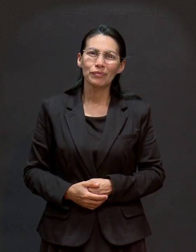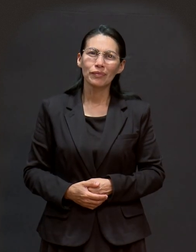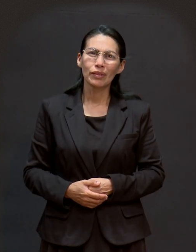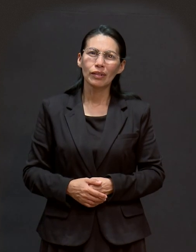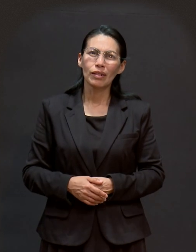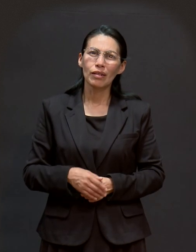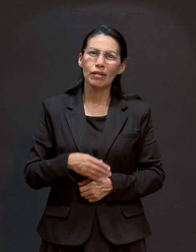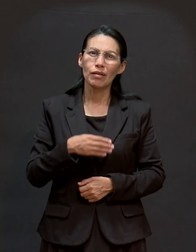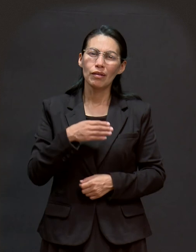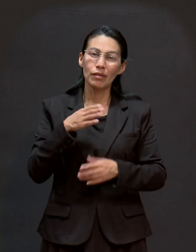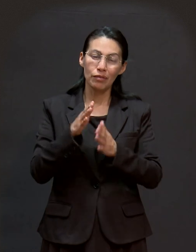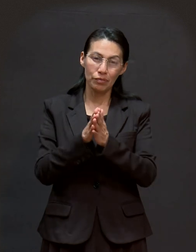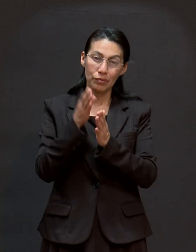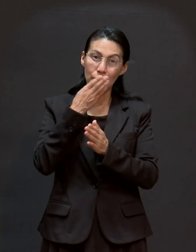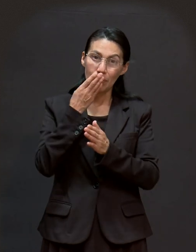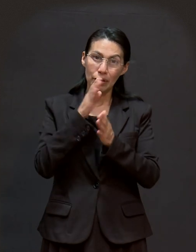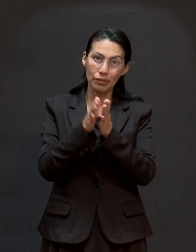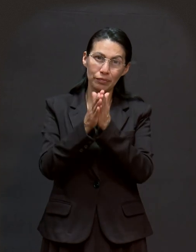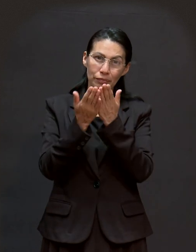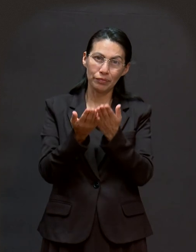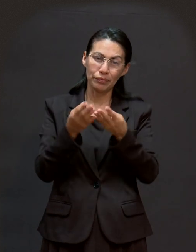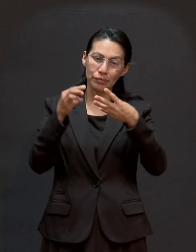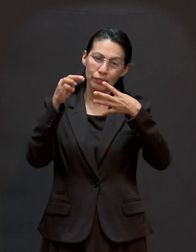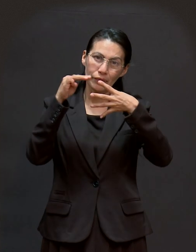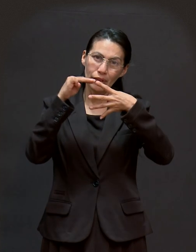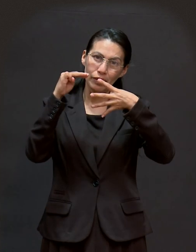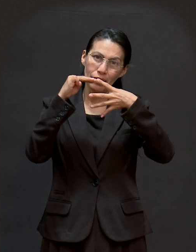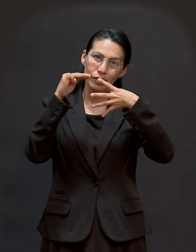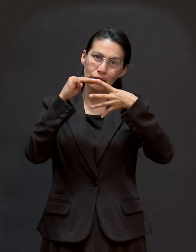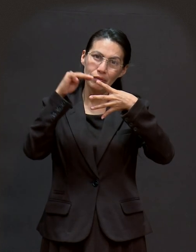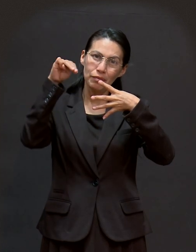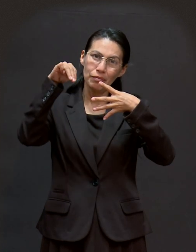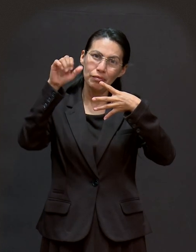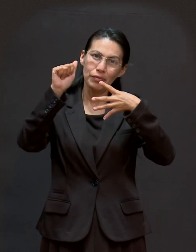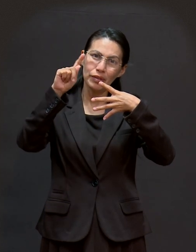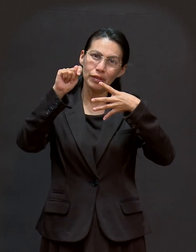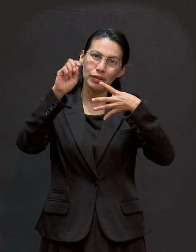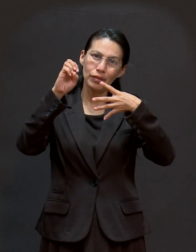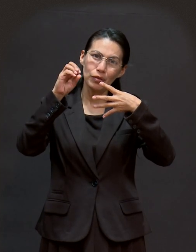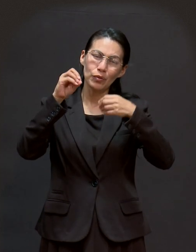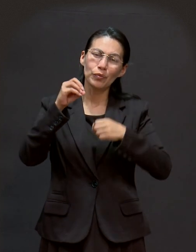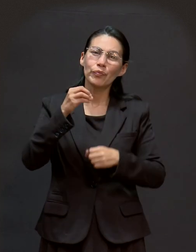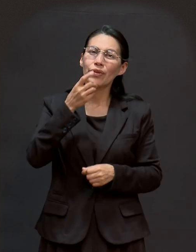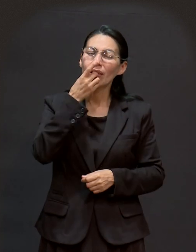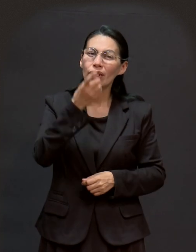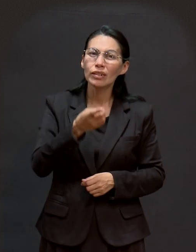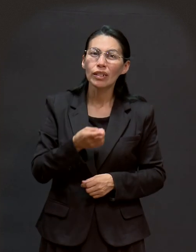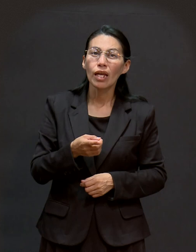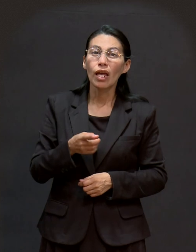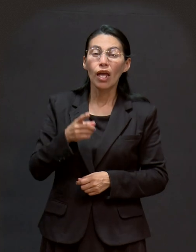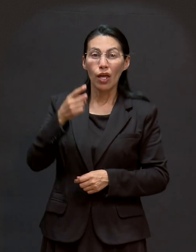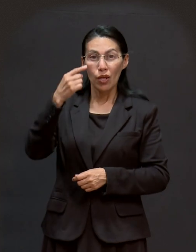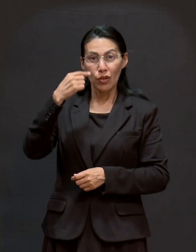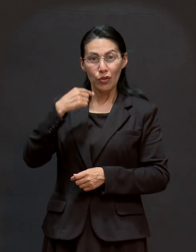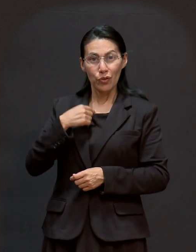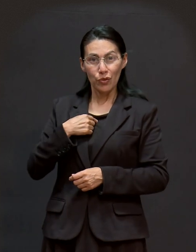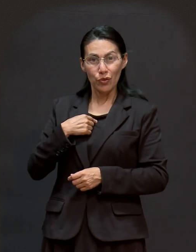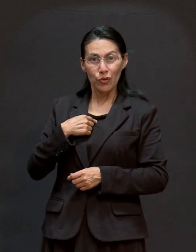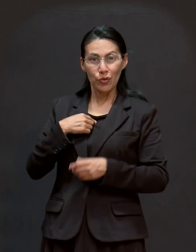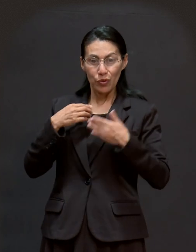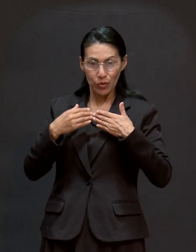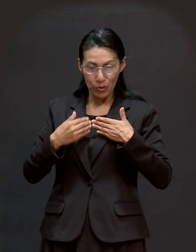en el cierre del libro de mateo jesús dice he aquí yo estoy con vosotros